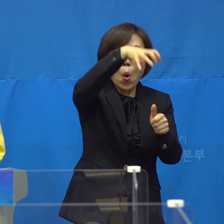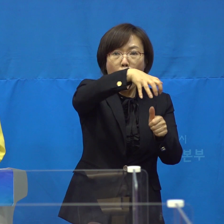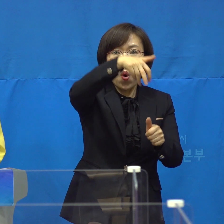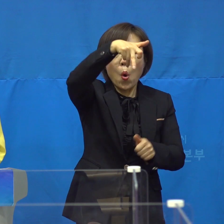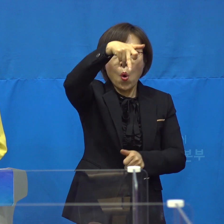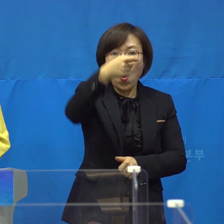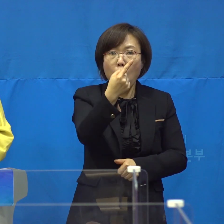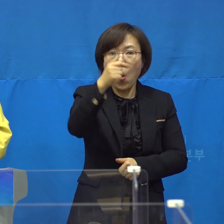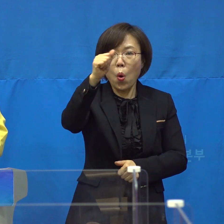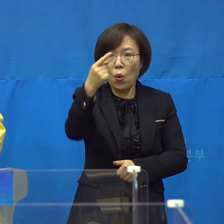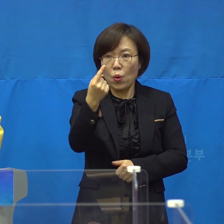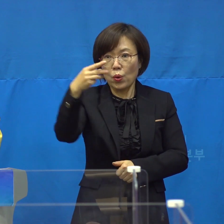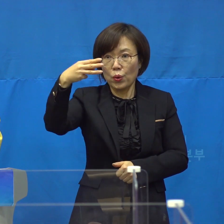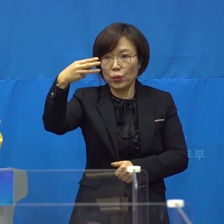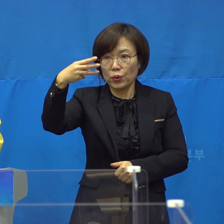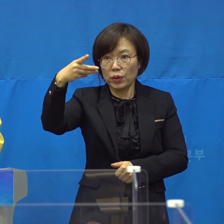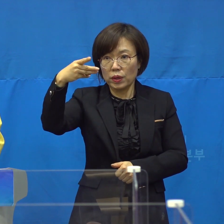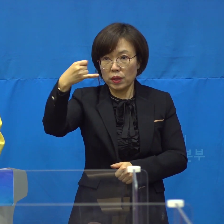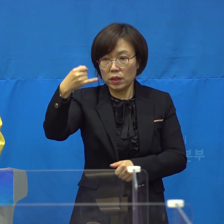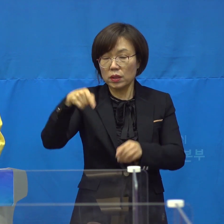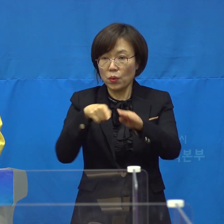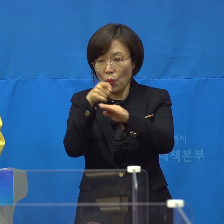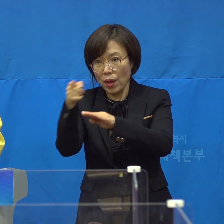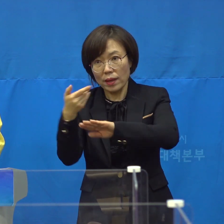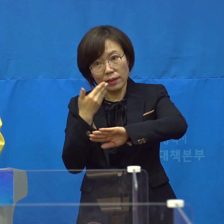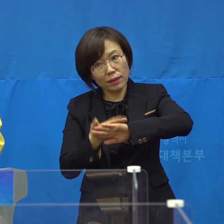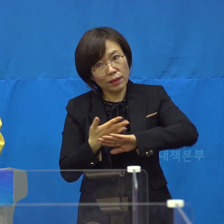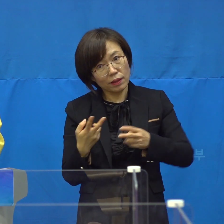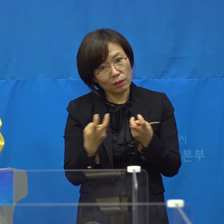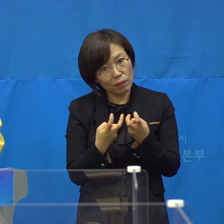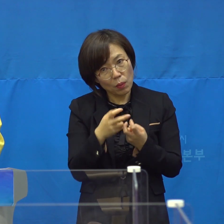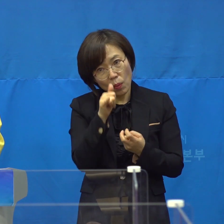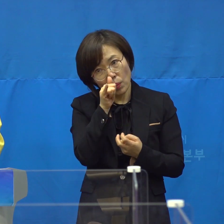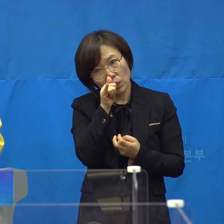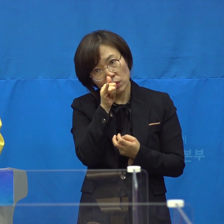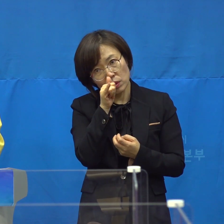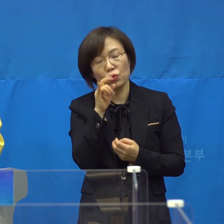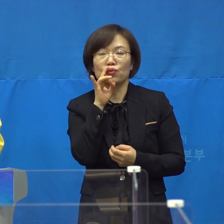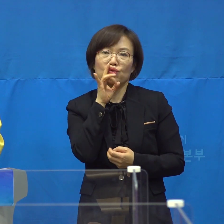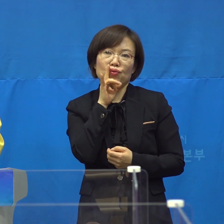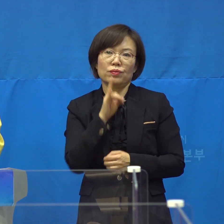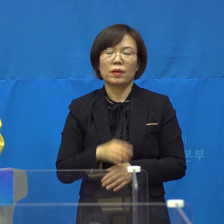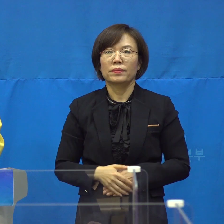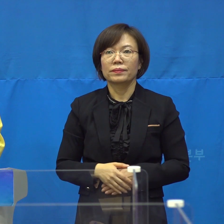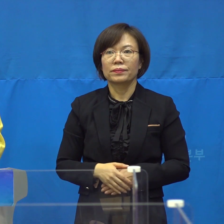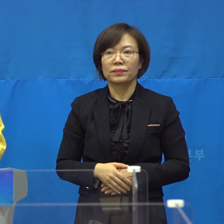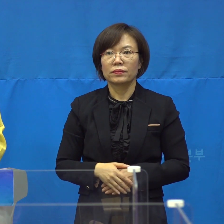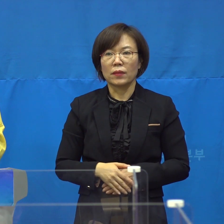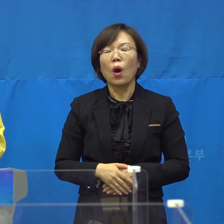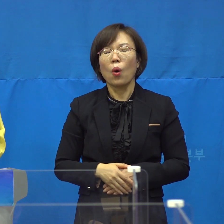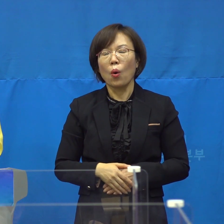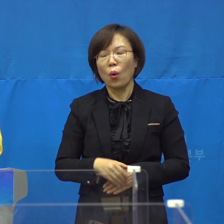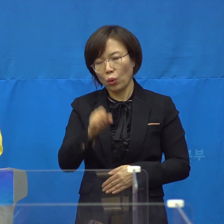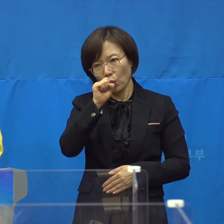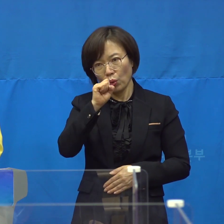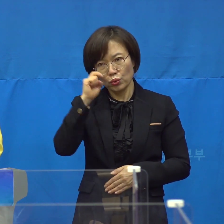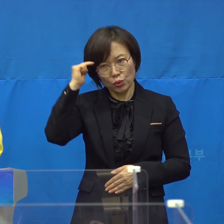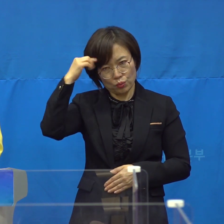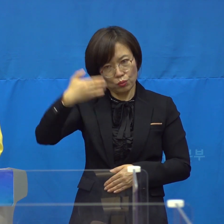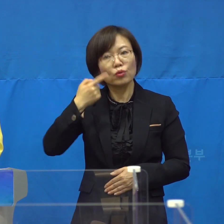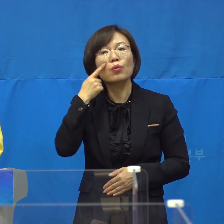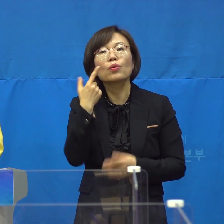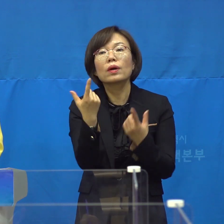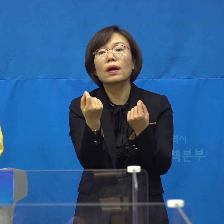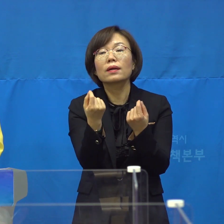다른 대응책이라든지 환자를 이원할 수 있는 이런 초기 대응 마련을 하고 계신지 네. 말씀 좀 부탁드리겠습니다. 아주 좋은 질문을